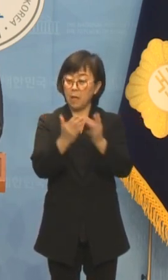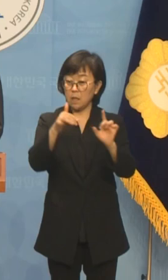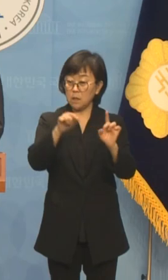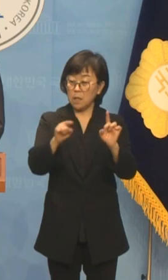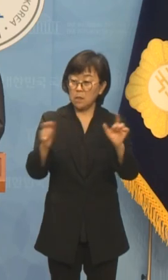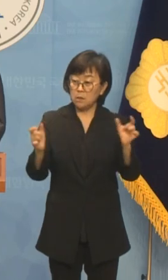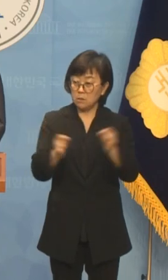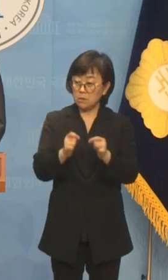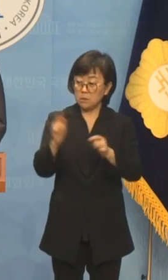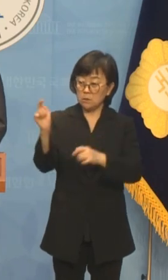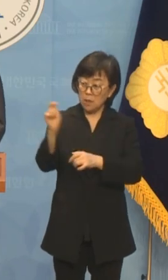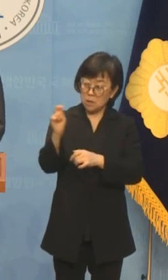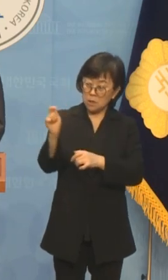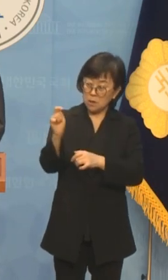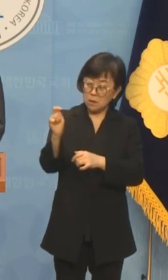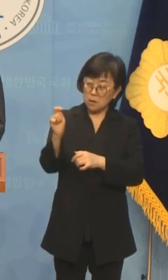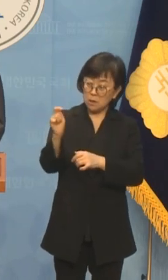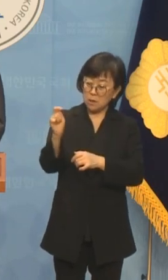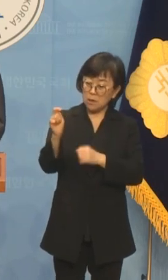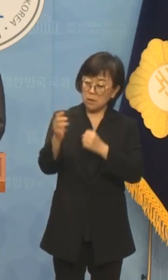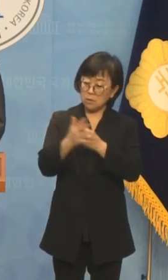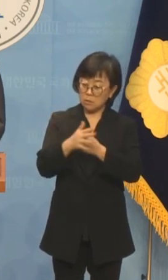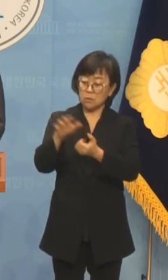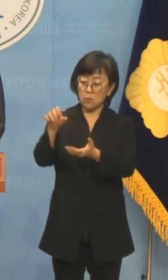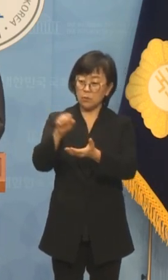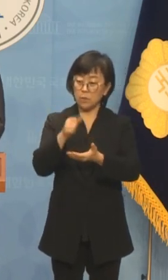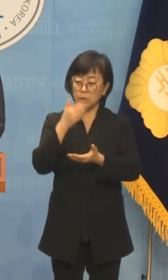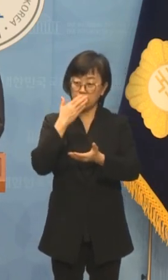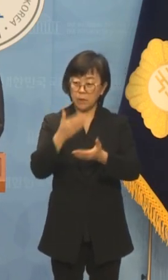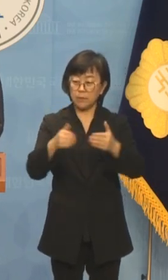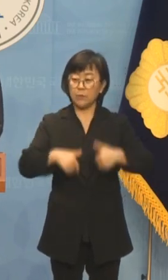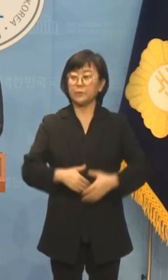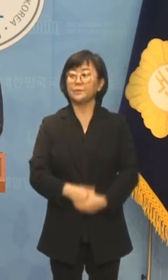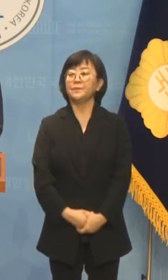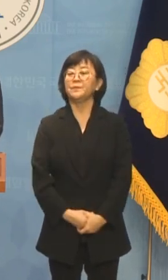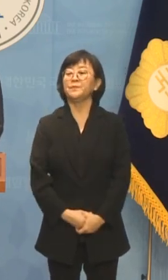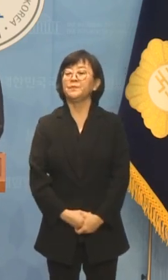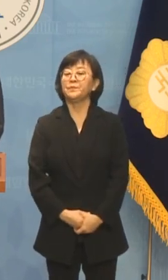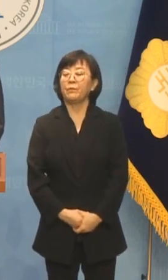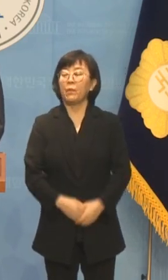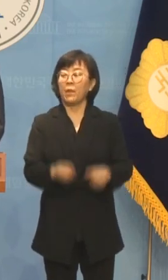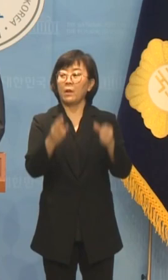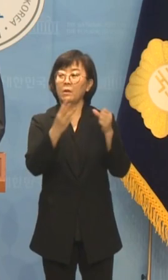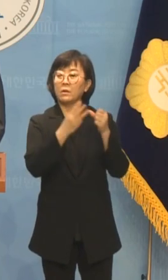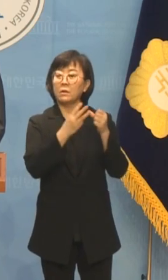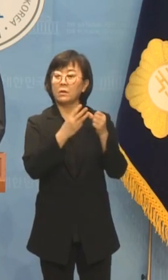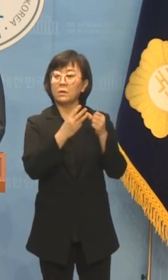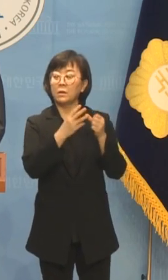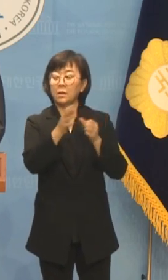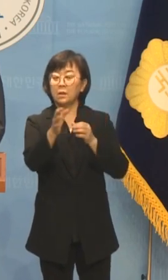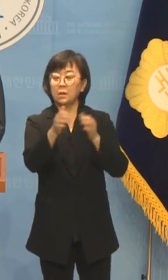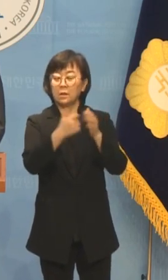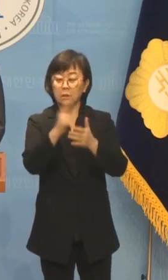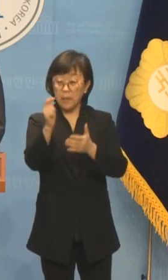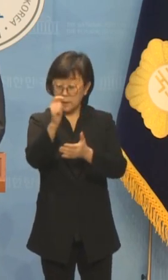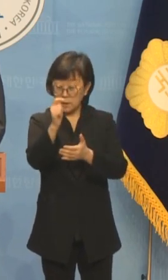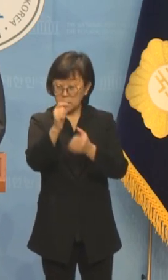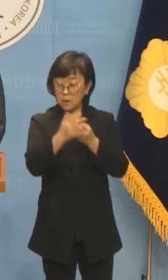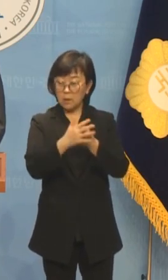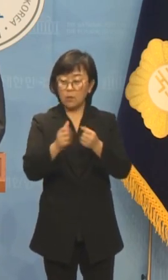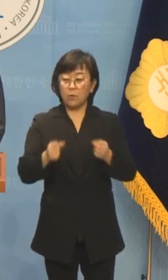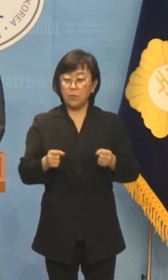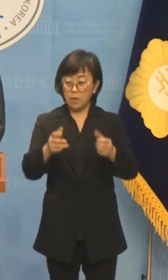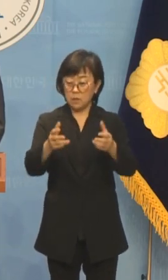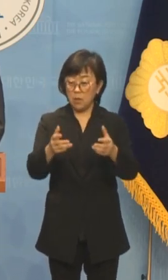가능한 택시를 유예 없이 도입하도록 해야 합니다. 세 번째, 상업용 택시의